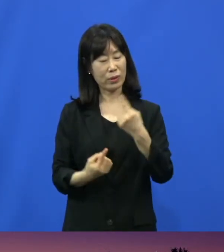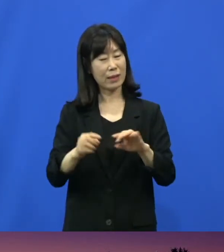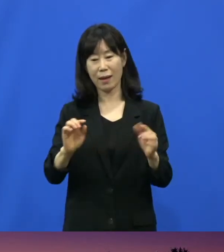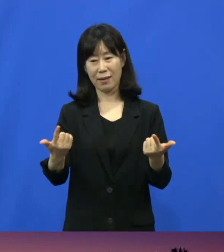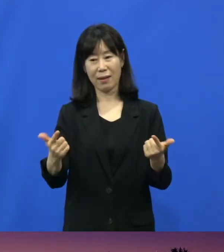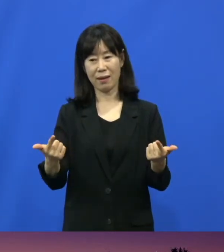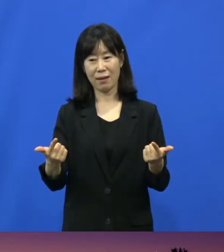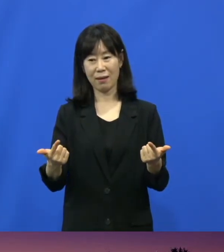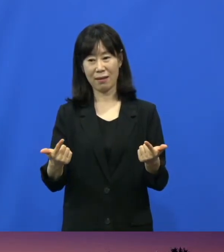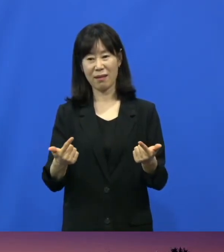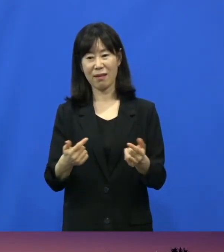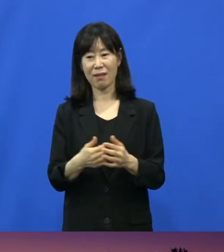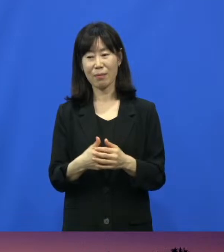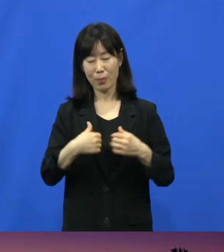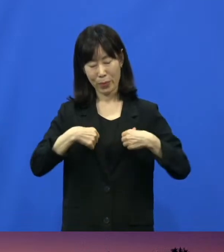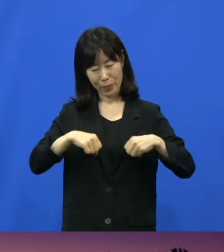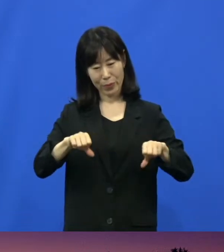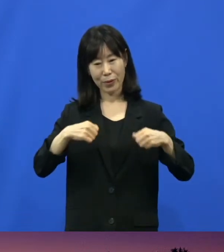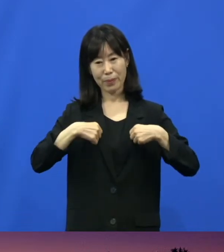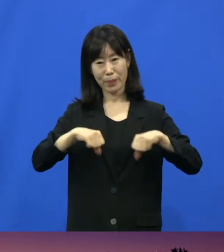방전이 된 거예요.